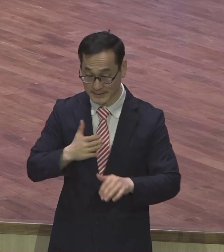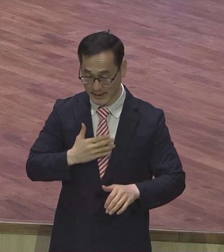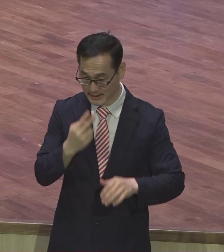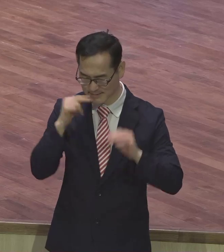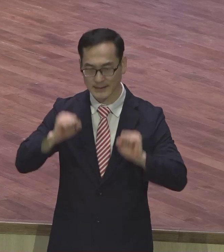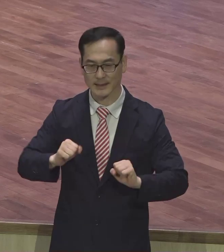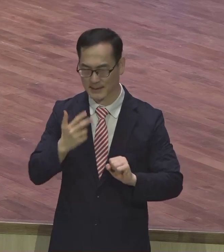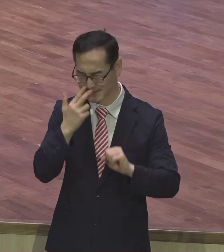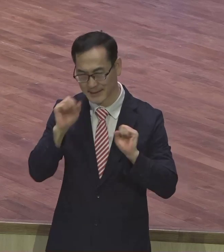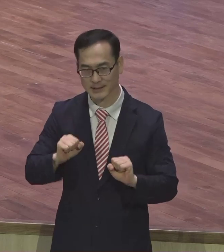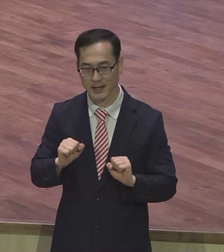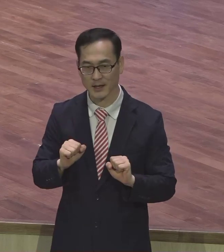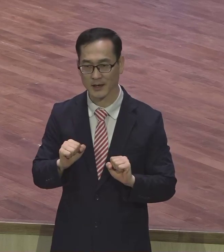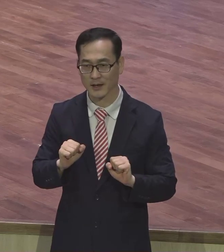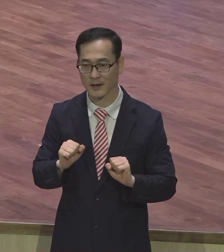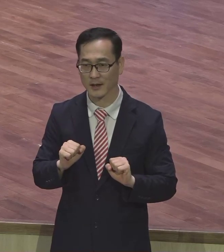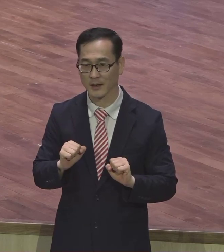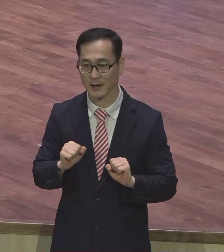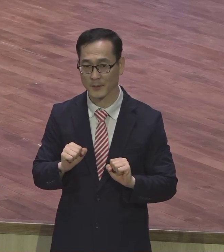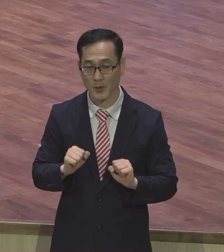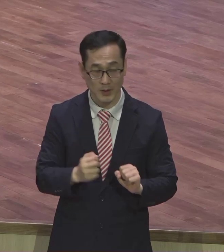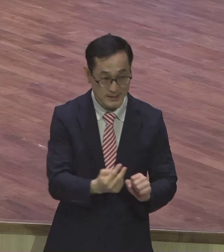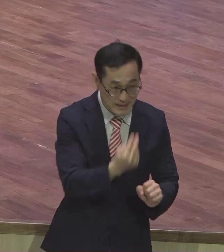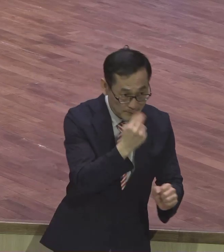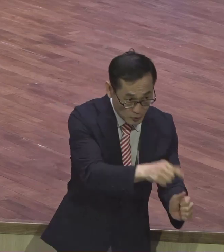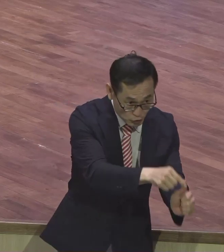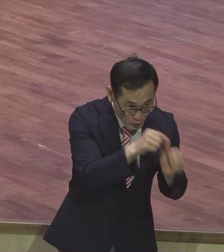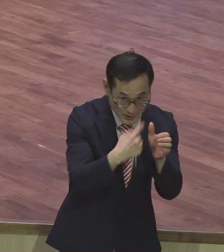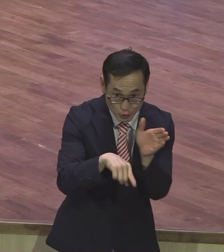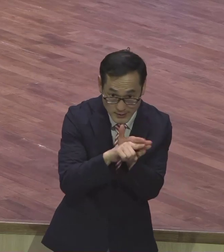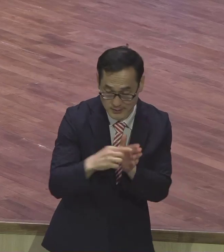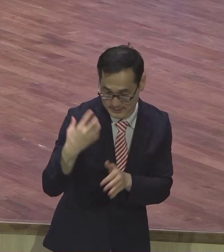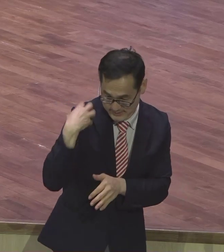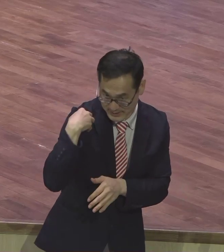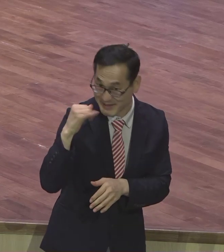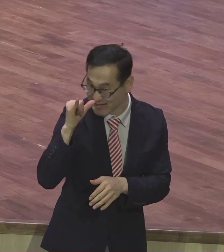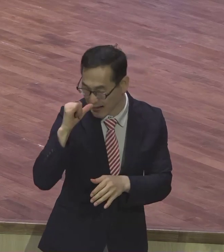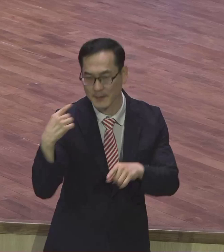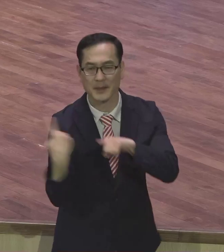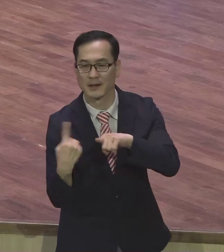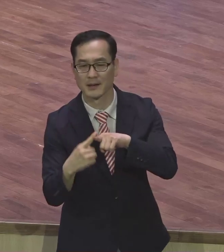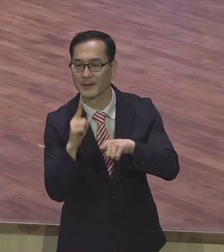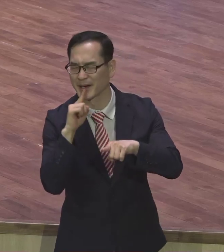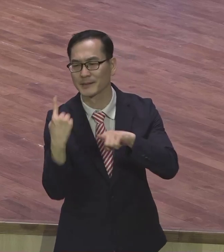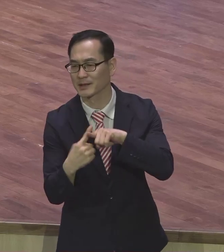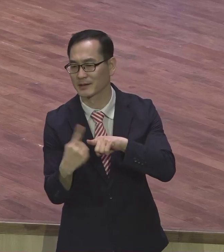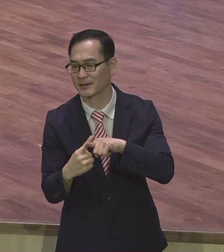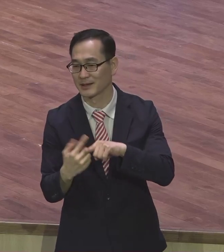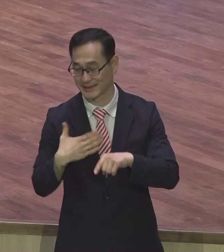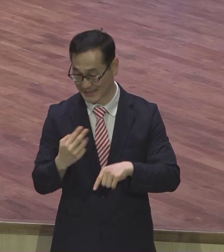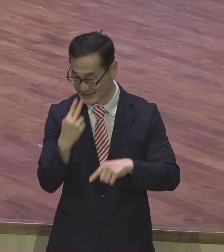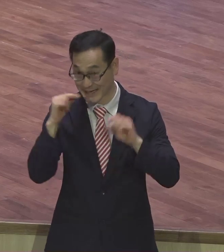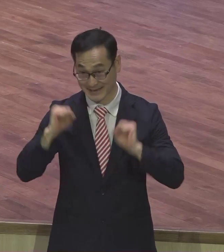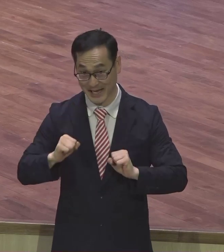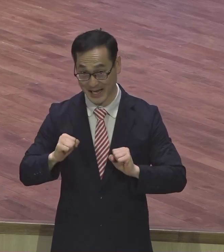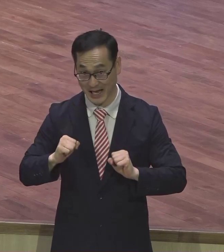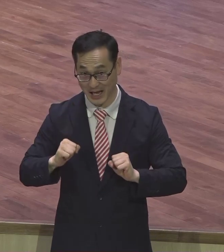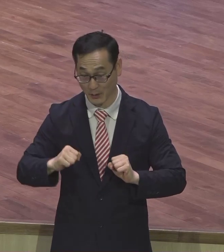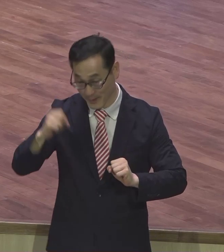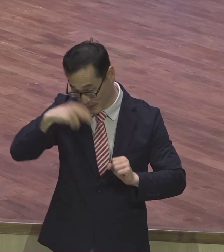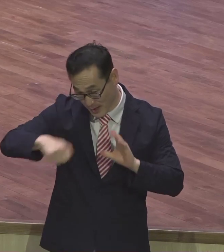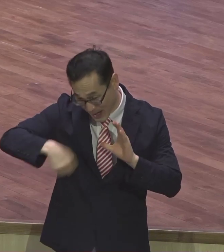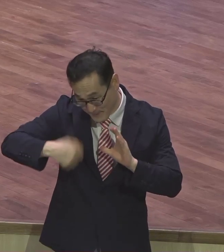내가 살아있다는 것은 생명을 살리기 위한 사명이다. 그런 뜻이에요. 살아있는 게 새끼 밥에 축내고